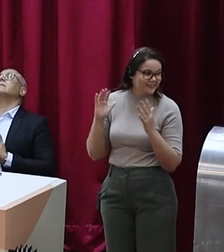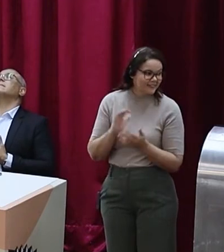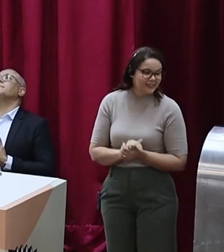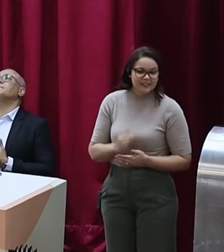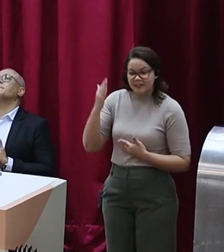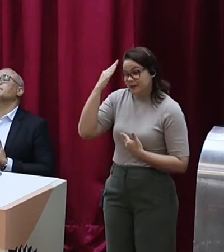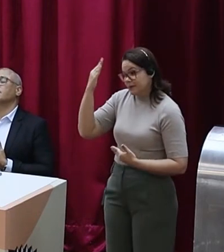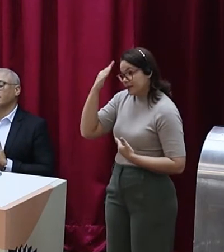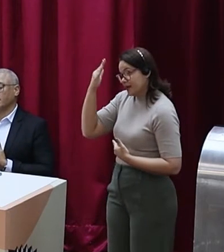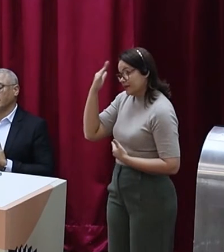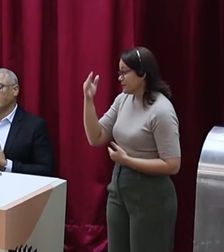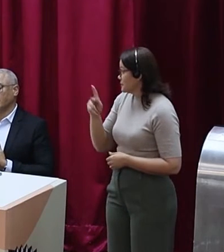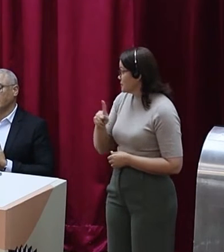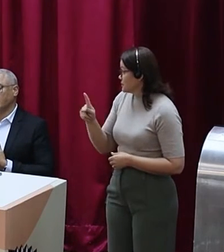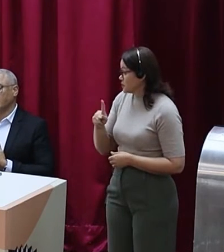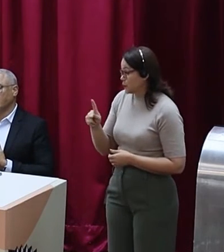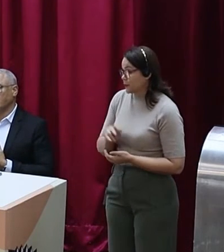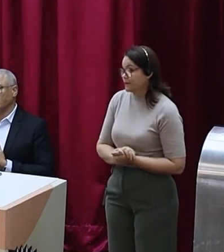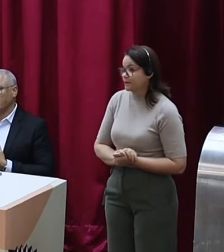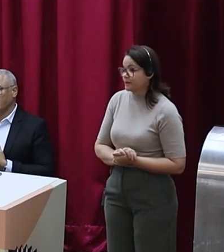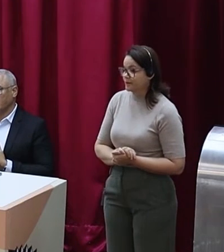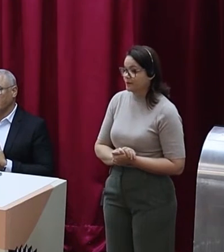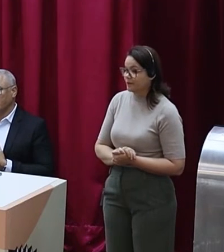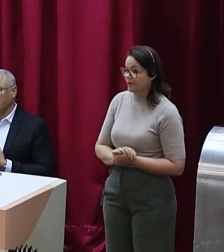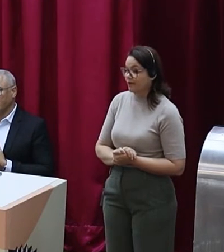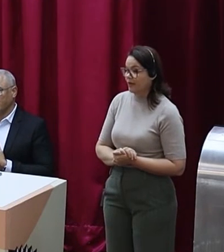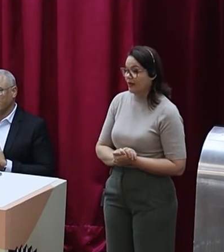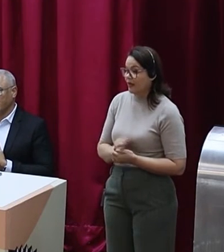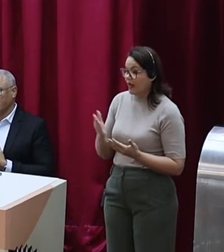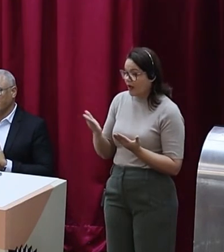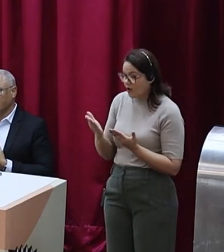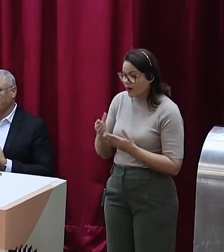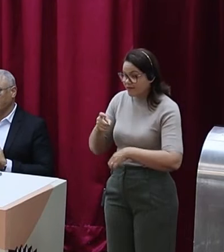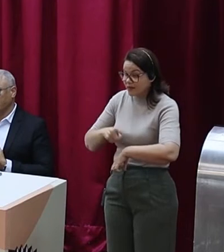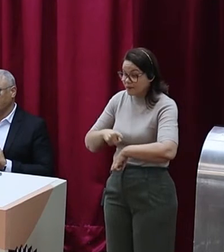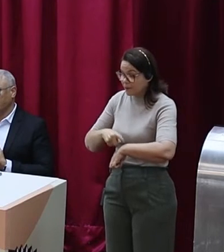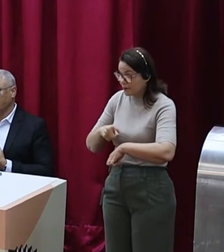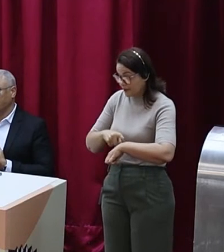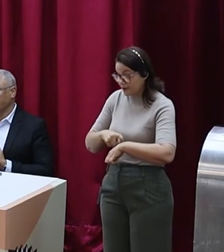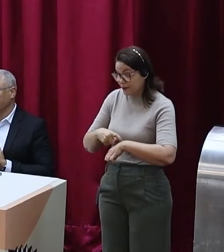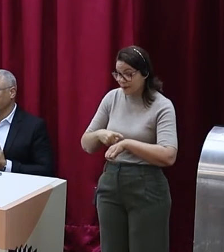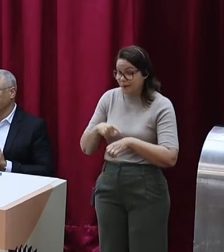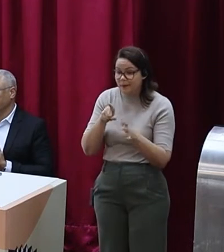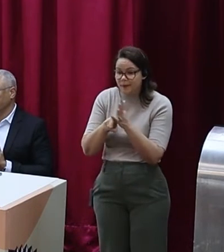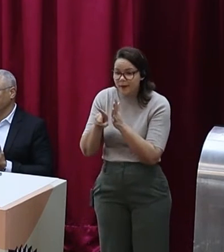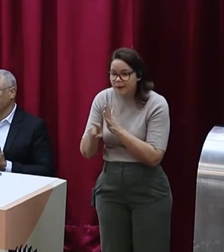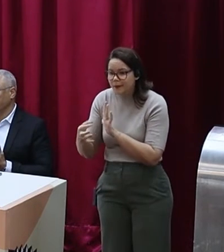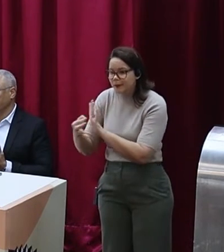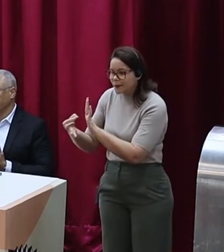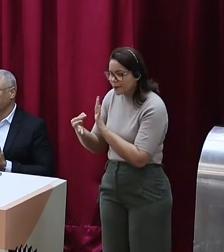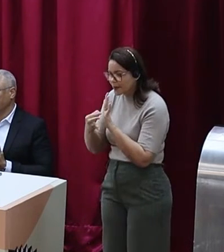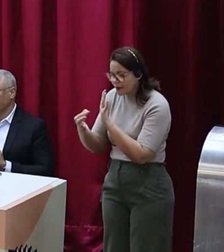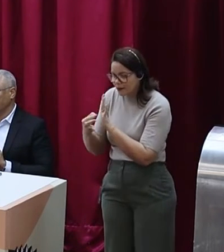Muito obrigada, professora. Bom, a gente vai abrir então agora um momento para perguntas,